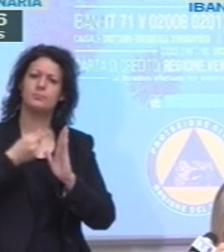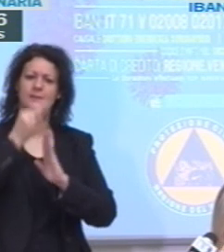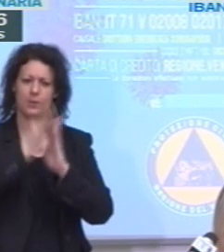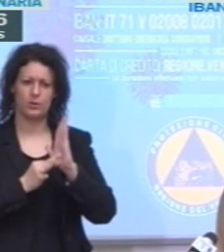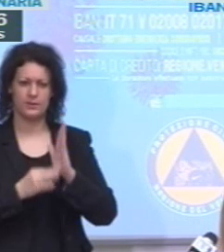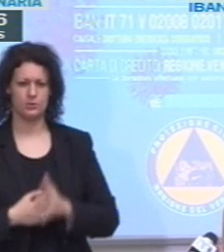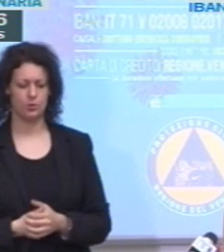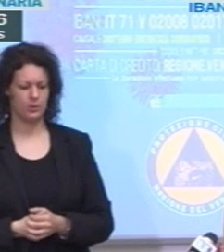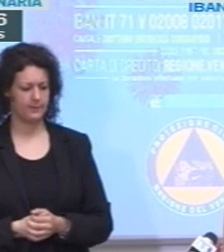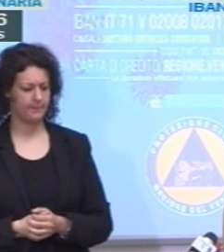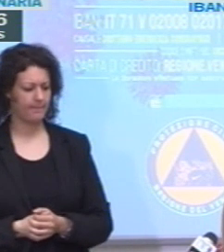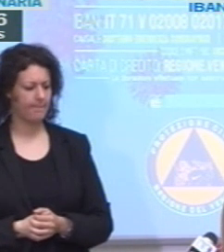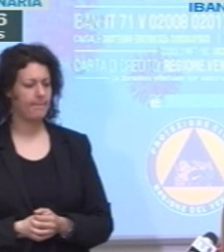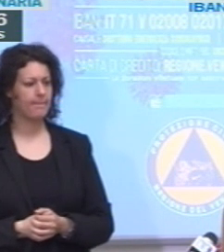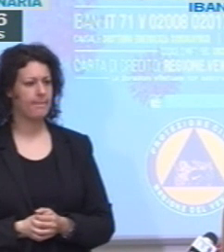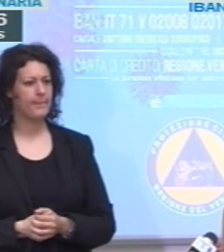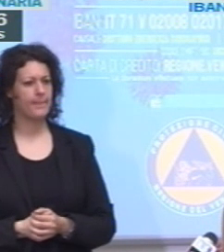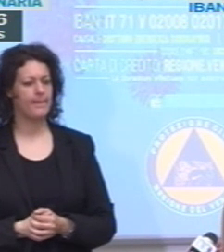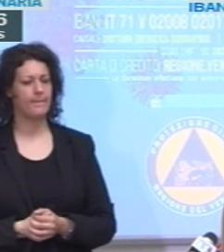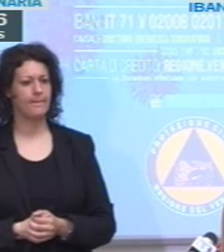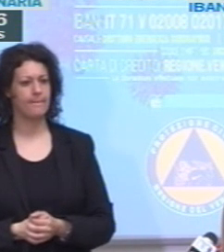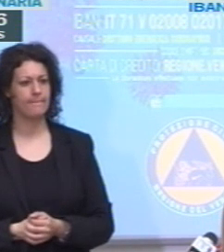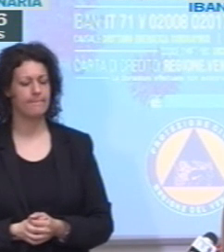Chiudo con così. Diamo anche